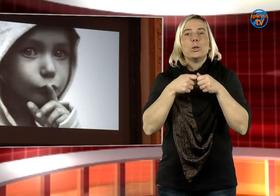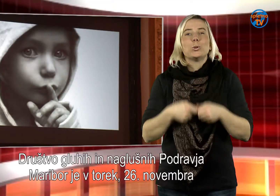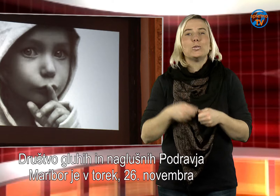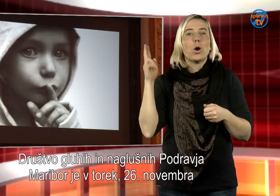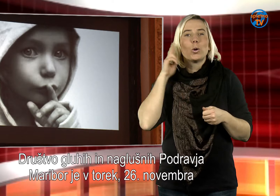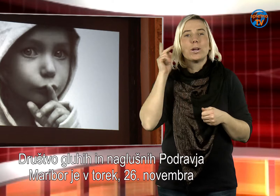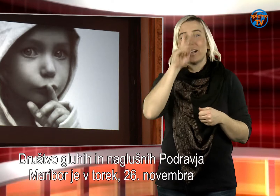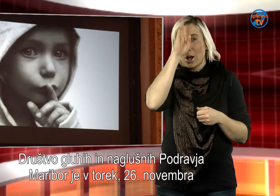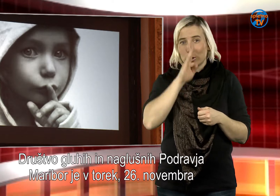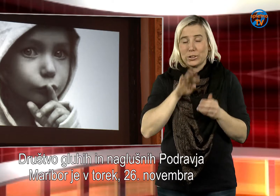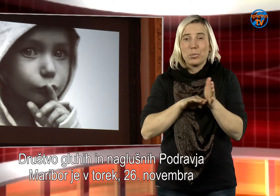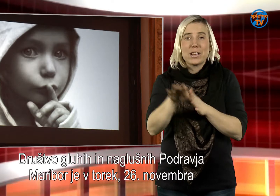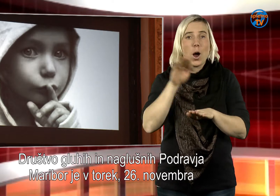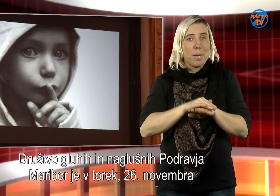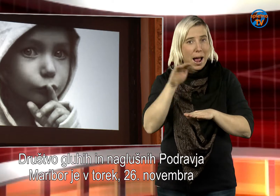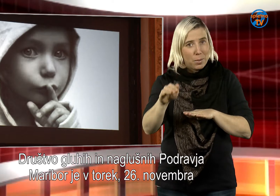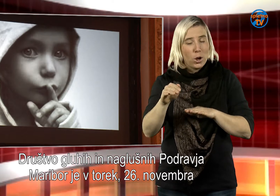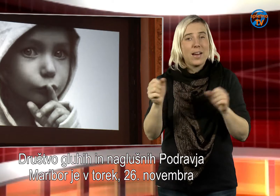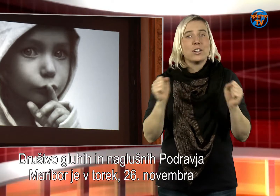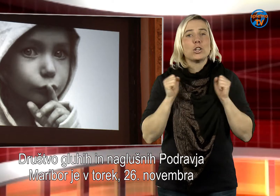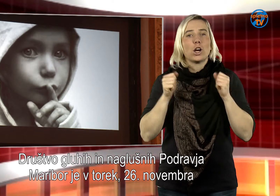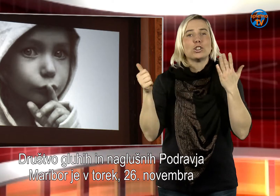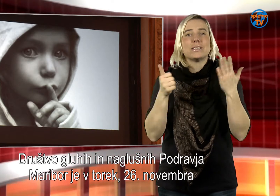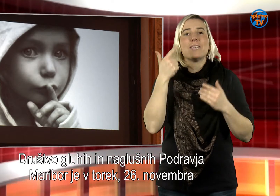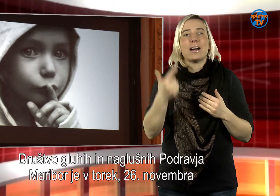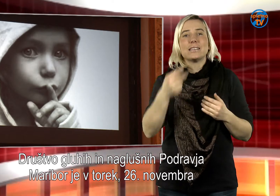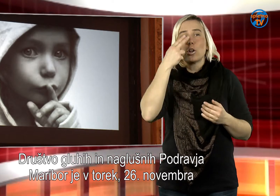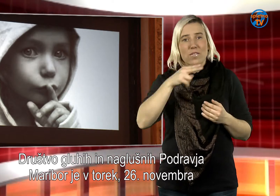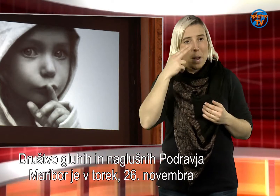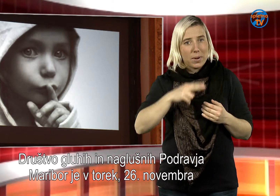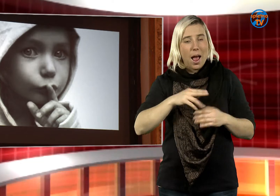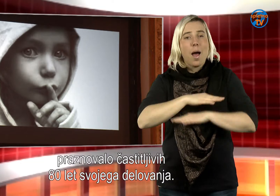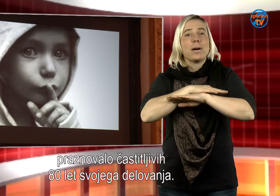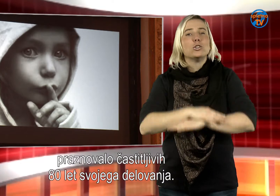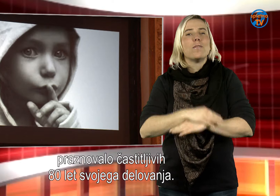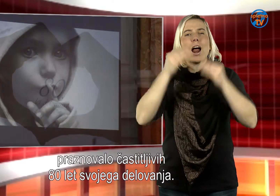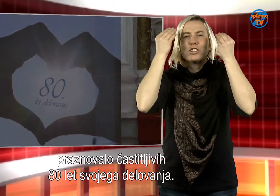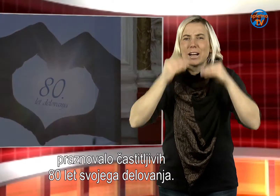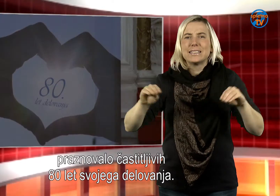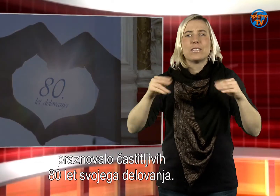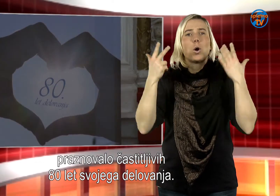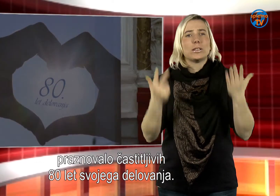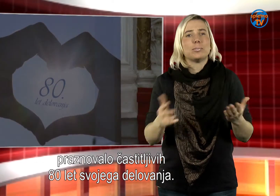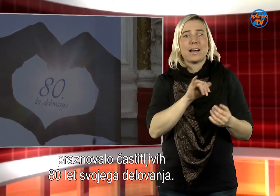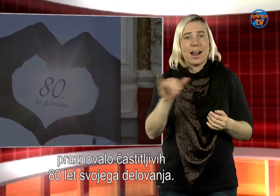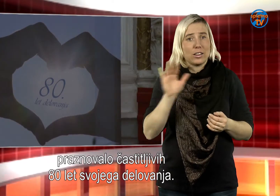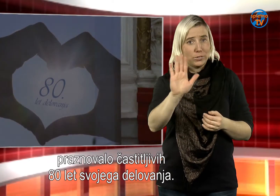Društvo gluhih in naglušnih Podravja Maribor je v torek 26. novembra praznovalo častitljivih 80 let